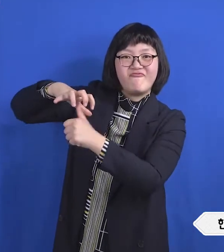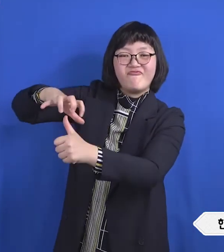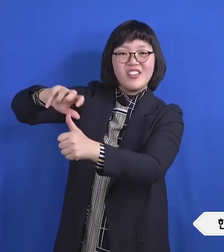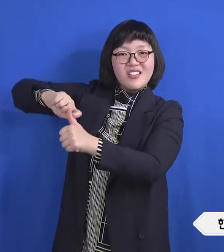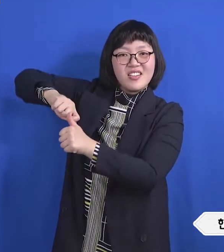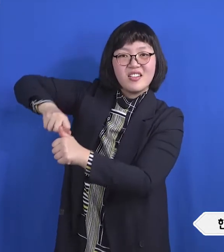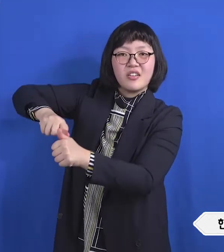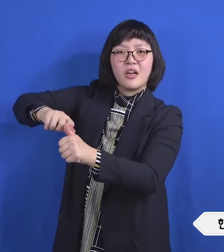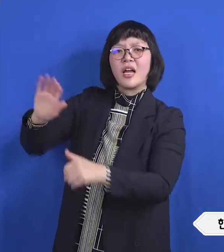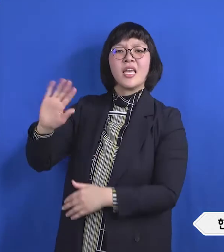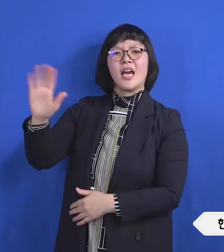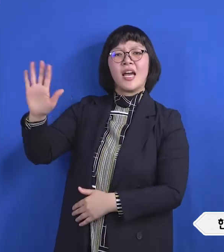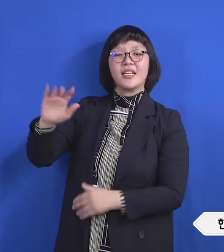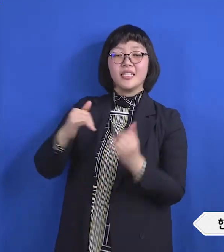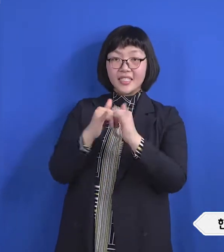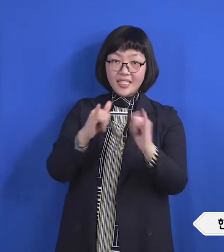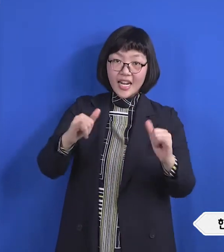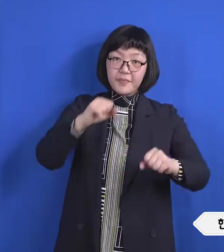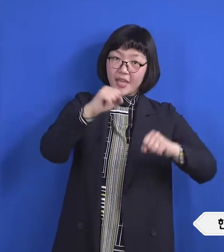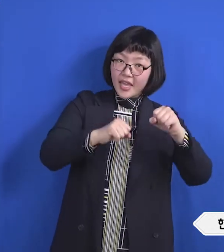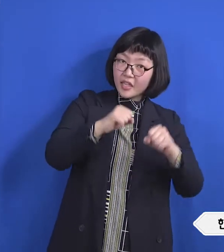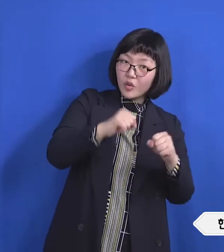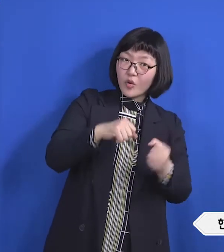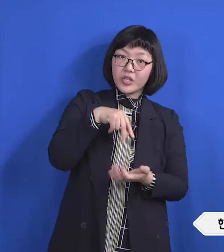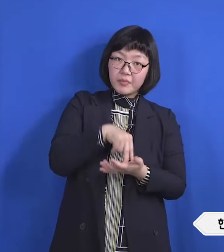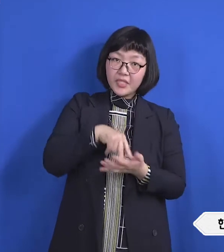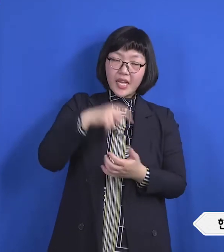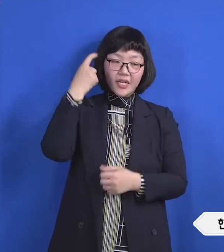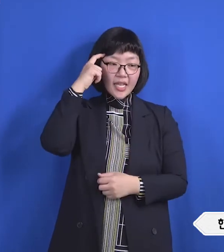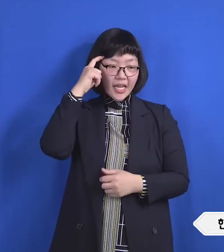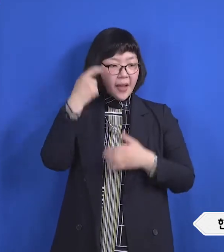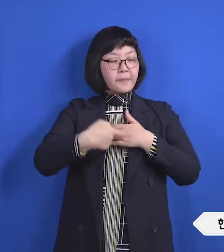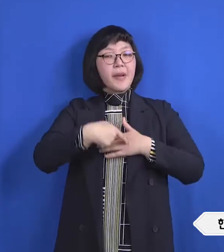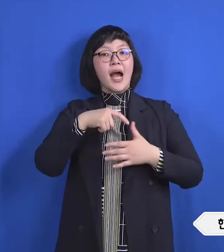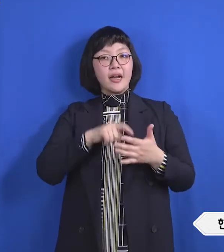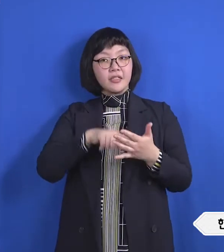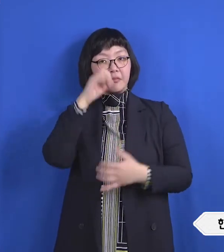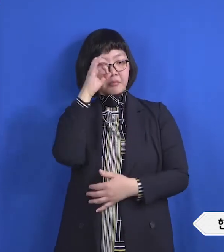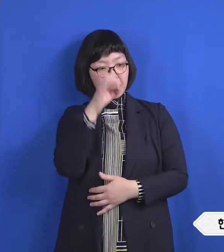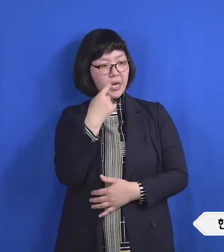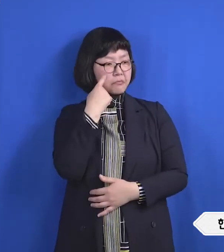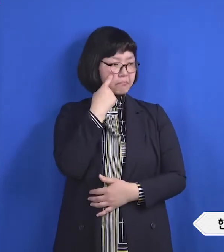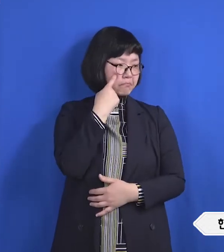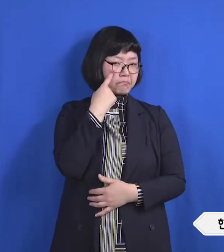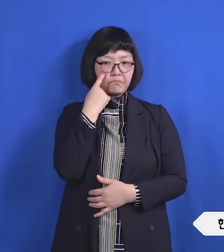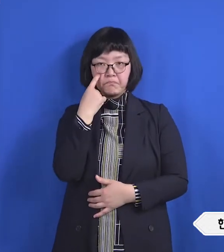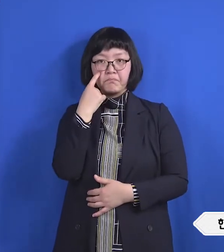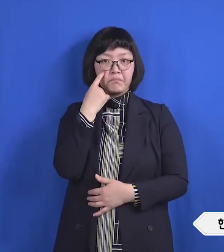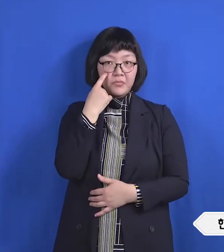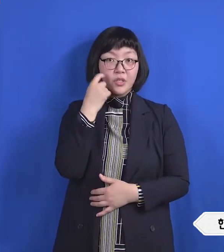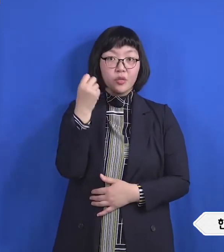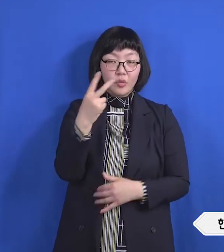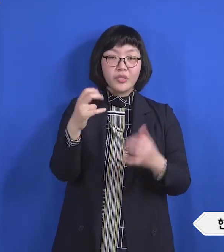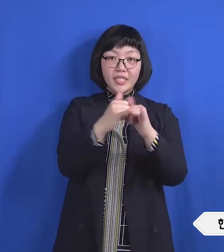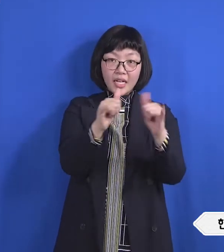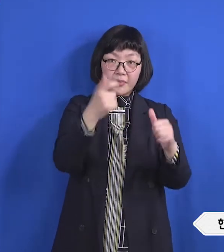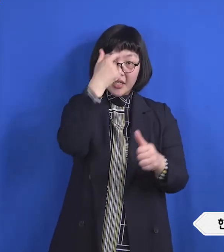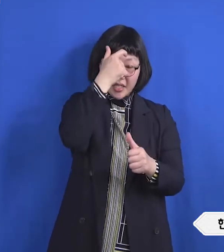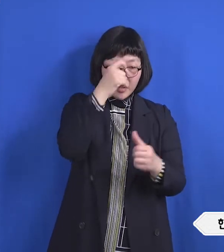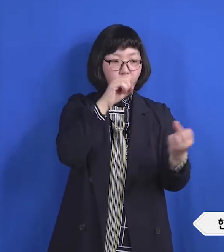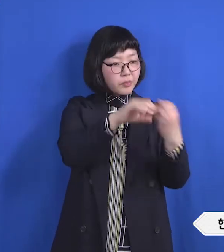어떻게 행동하는지 무엇을 기도하는지를 다 보시고 그리고 저와 관계된 사람들이 뭘 위해서 기도하고 어떻게